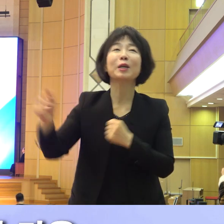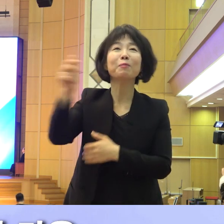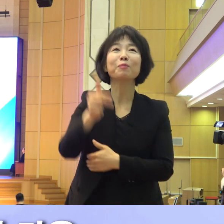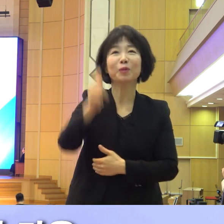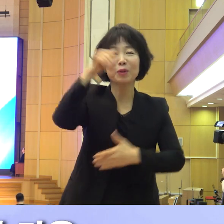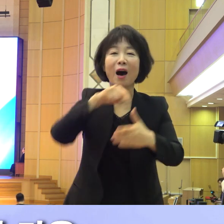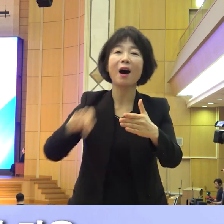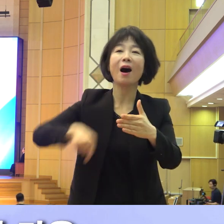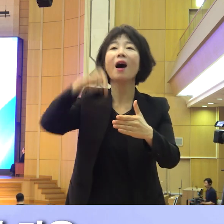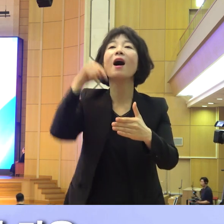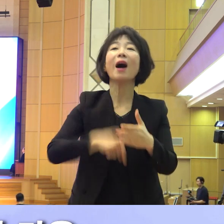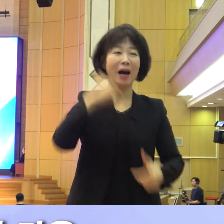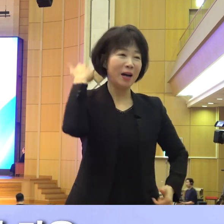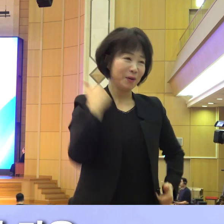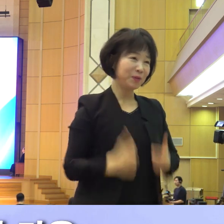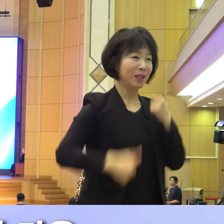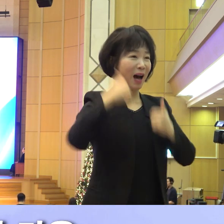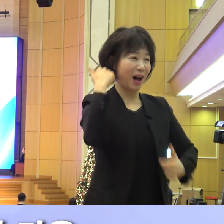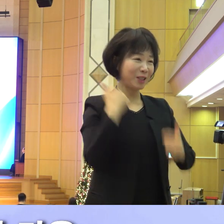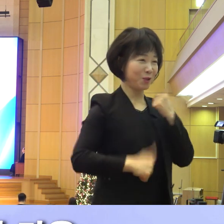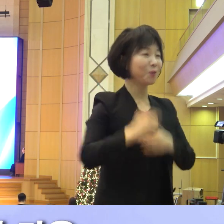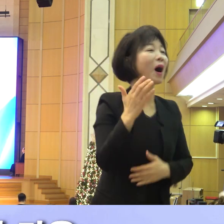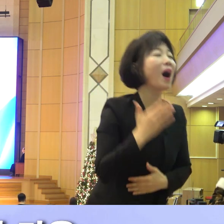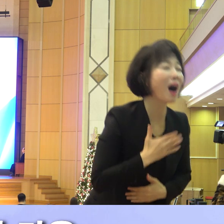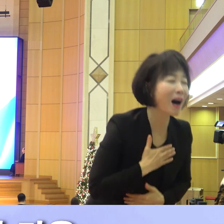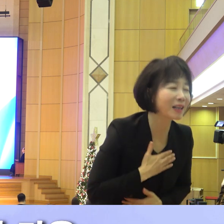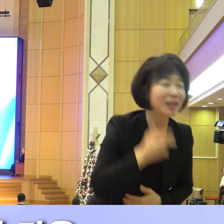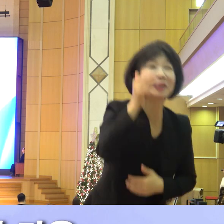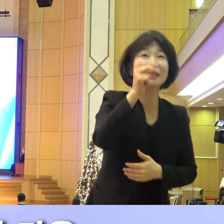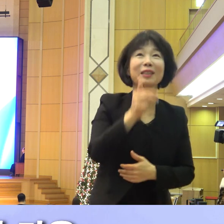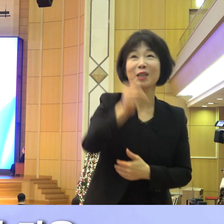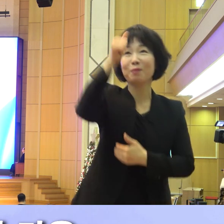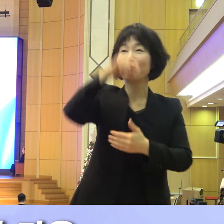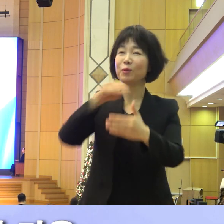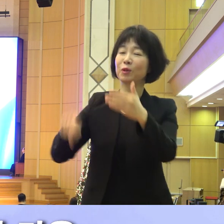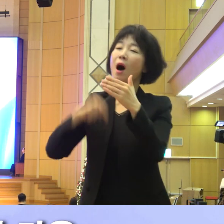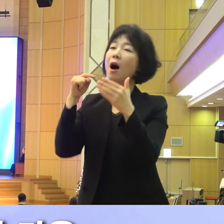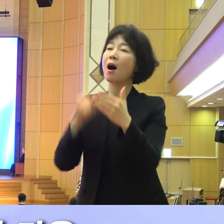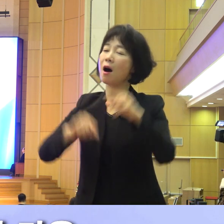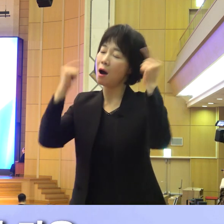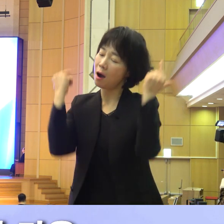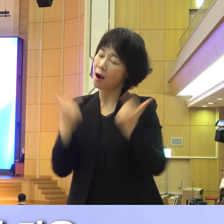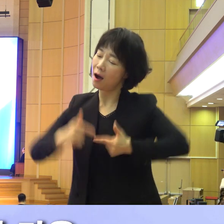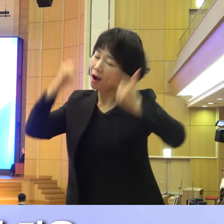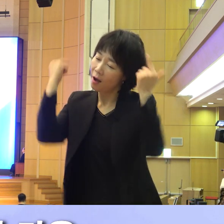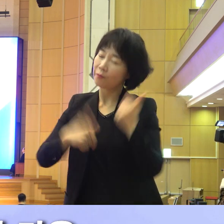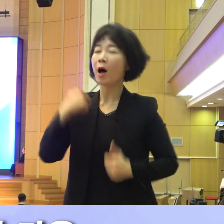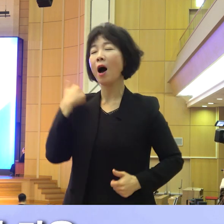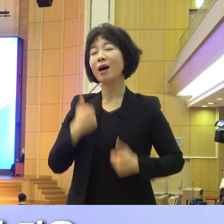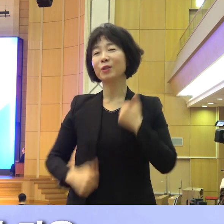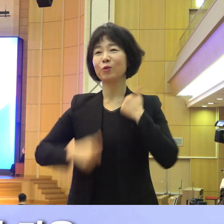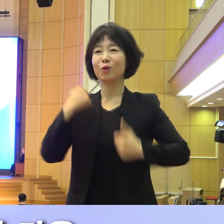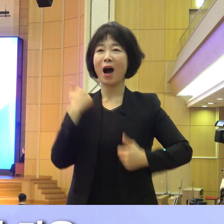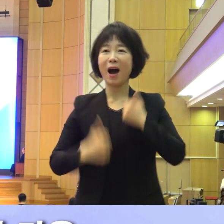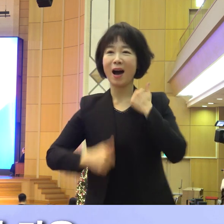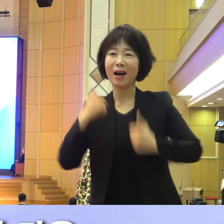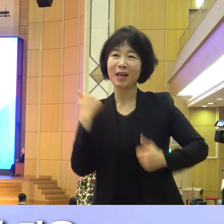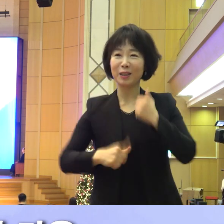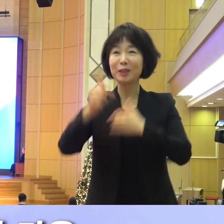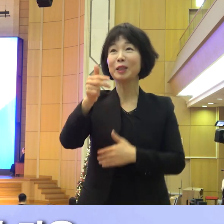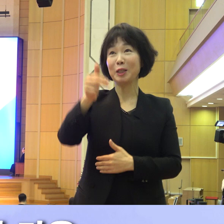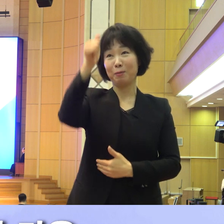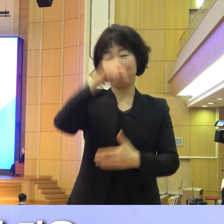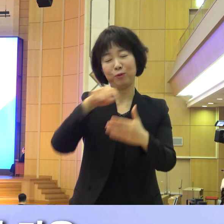늘 기쁘다. 나 주와 늘 기쁘다. 나